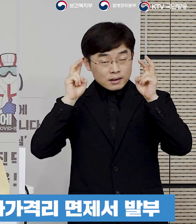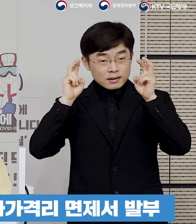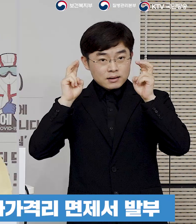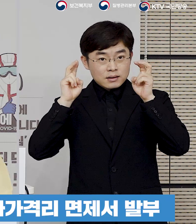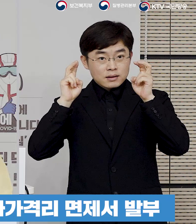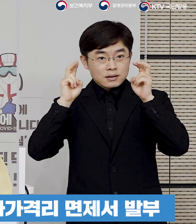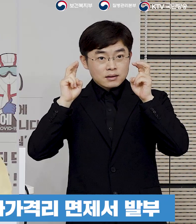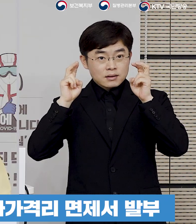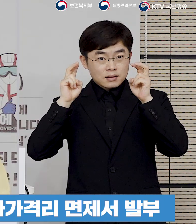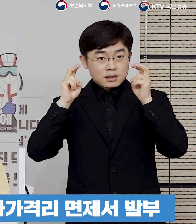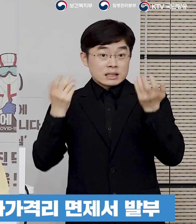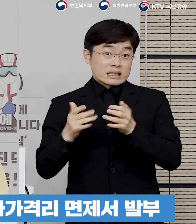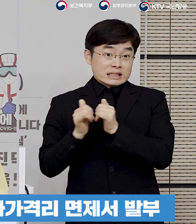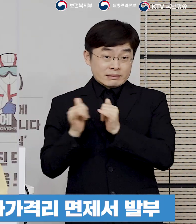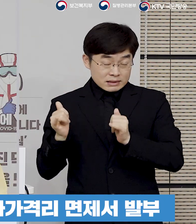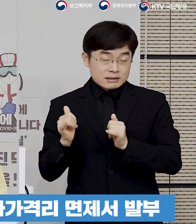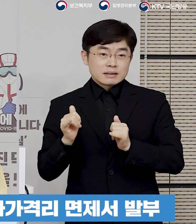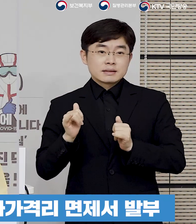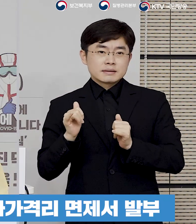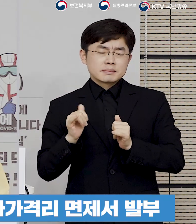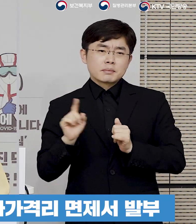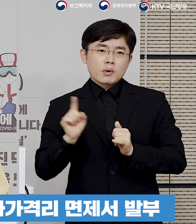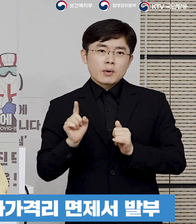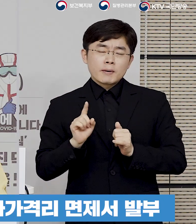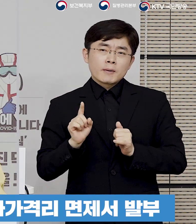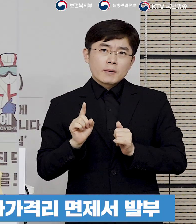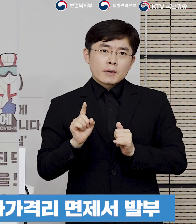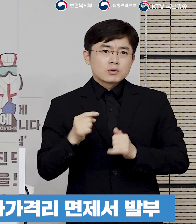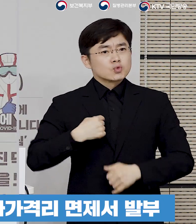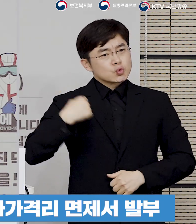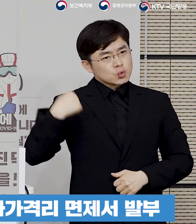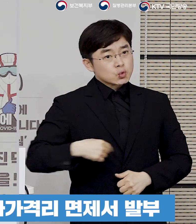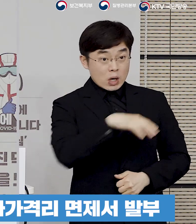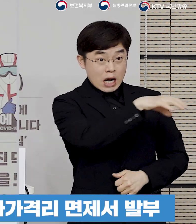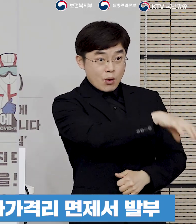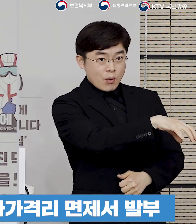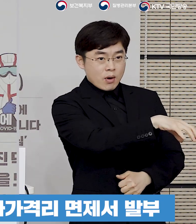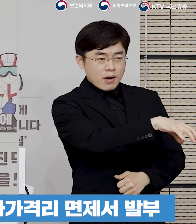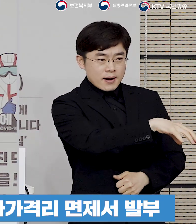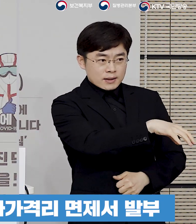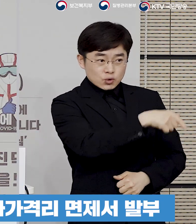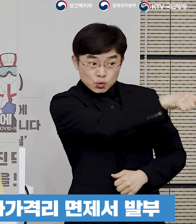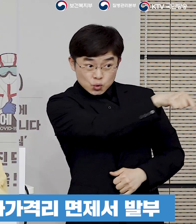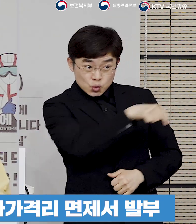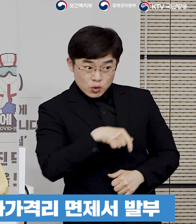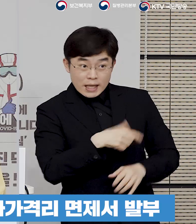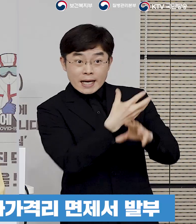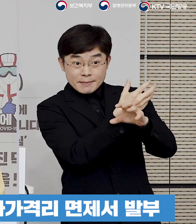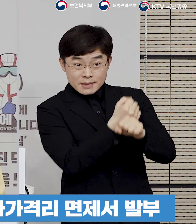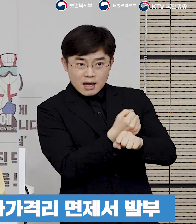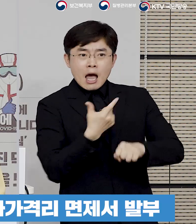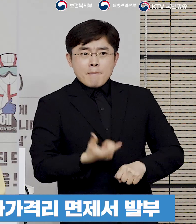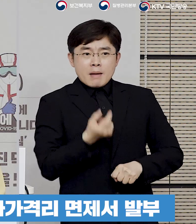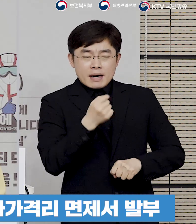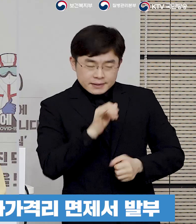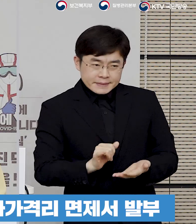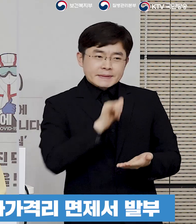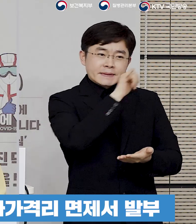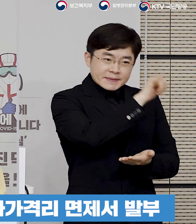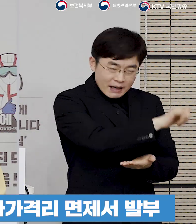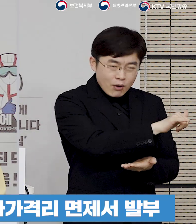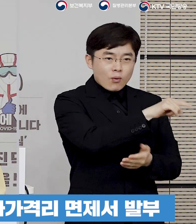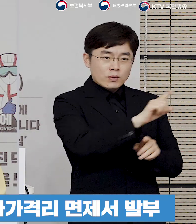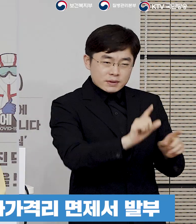네, 기업인들 특히 이제 중국과 관련되어서는 저희가 좀 신속하게 절차를